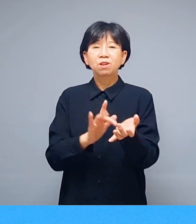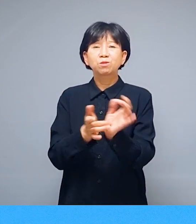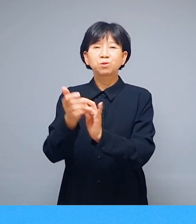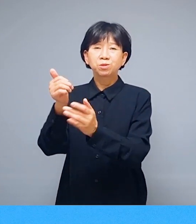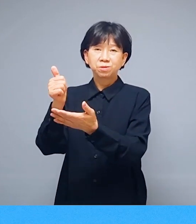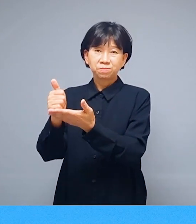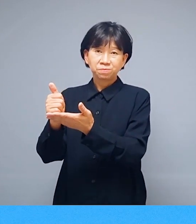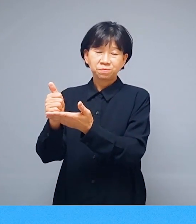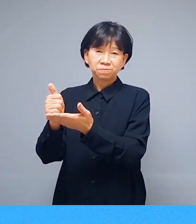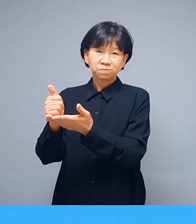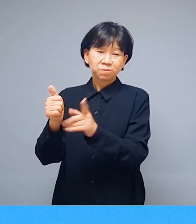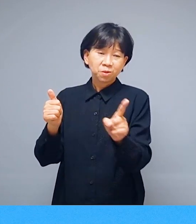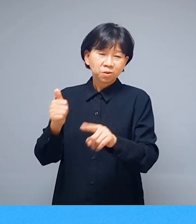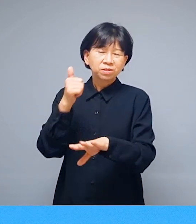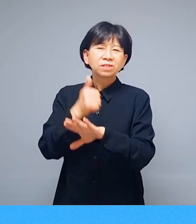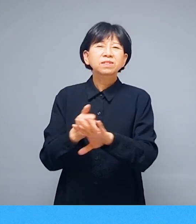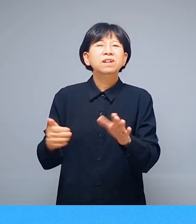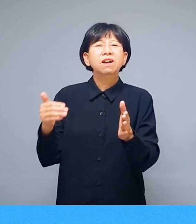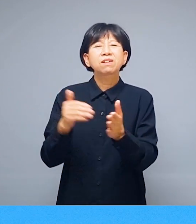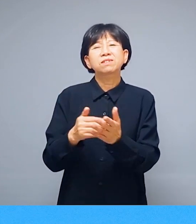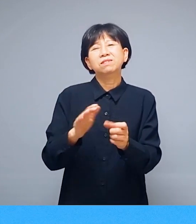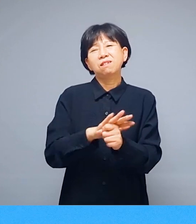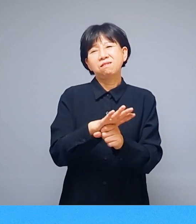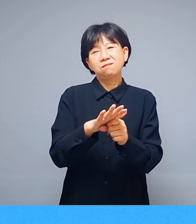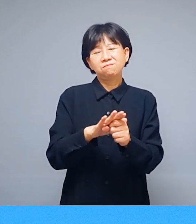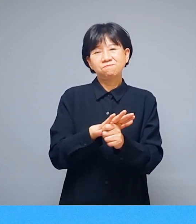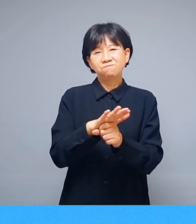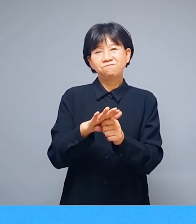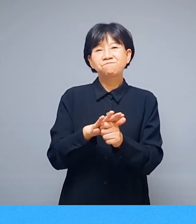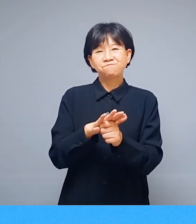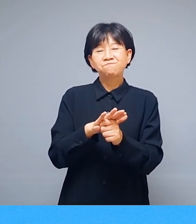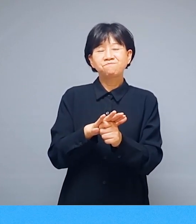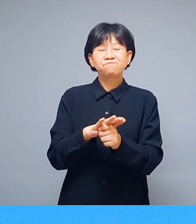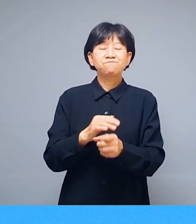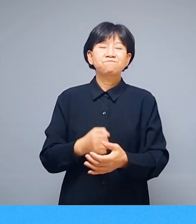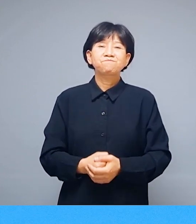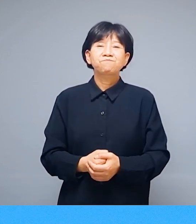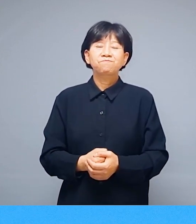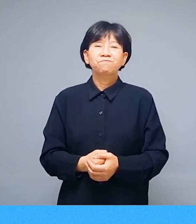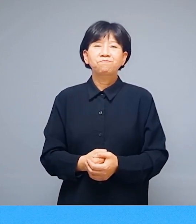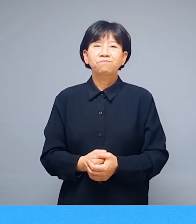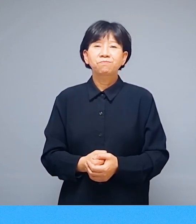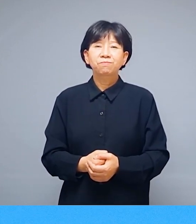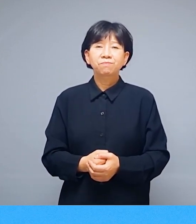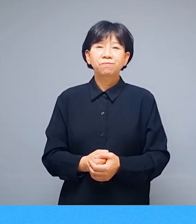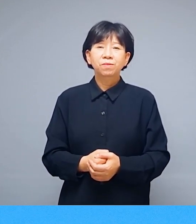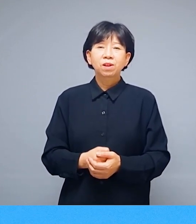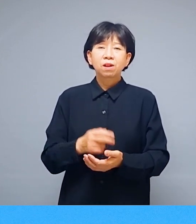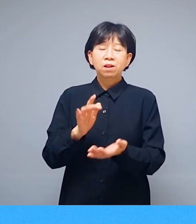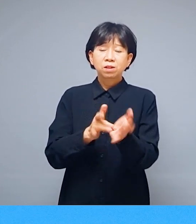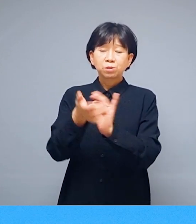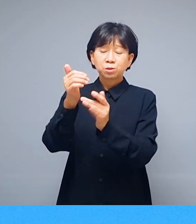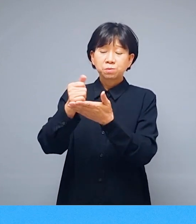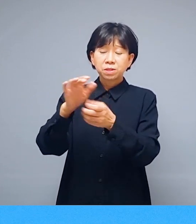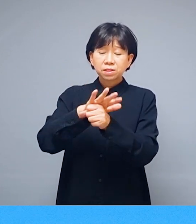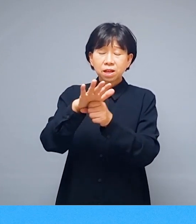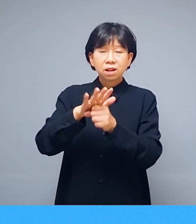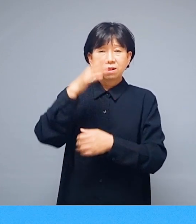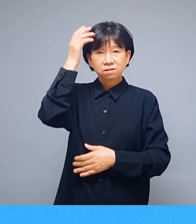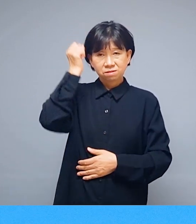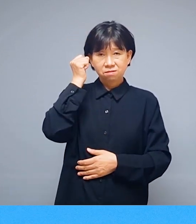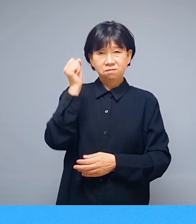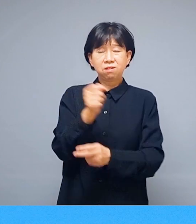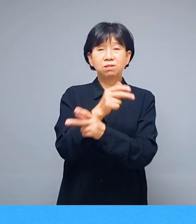예수님은 어떻게 하신다고요? 끝까지 사랑하시는 분인 줄 믿습니다. 그 사랑을 기억하면서 우리도 이 한